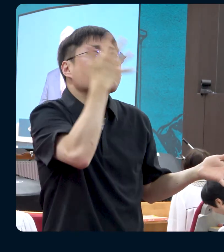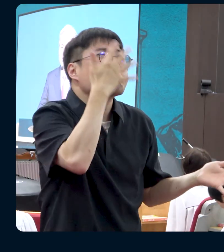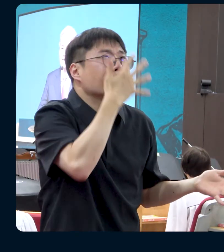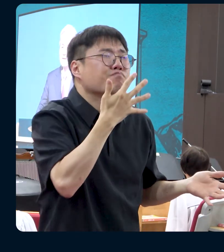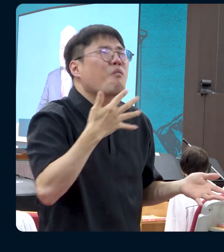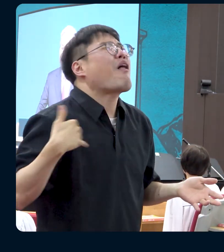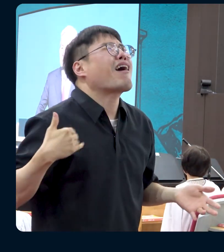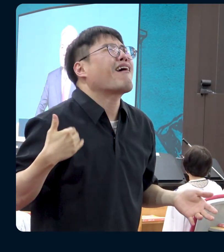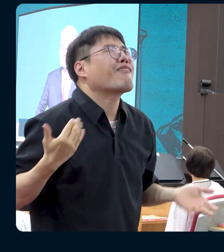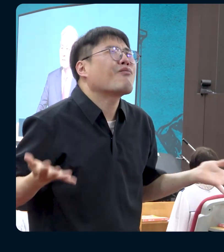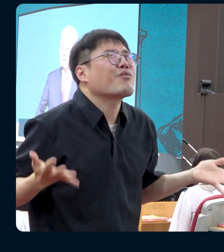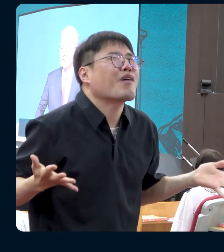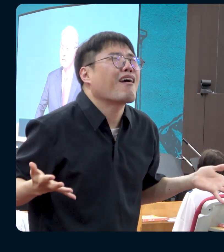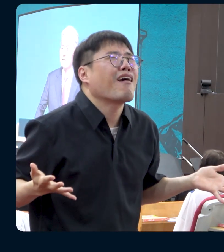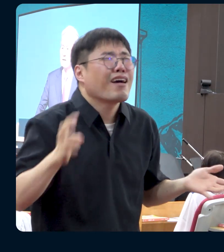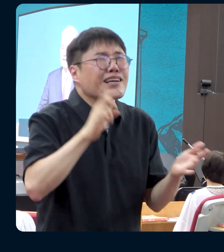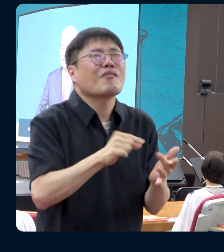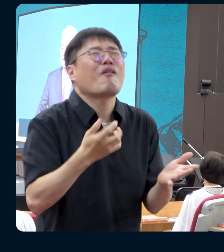잡을 수가 없다.